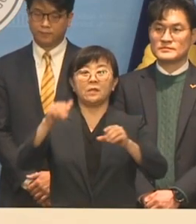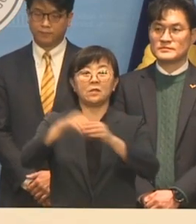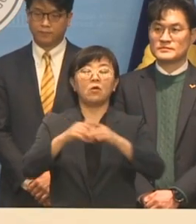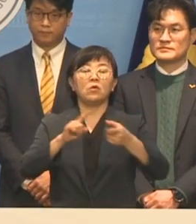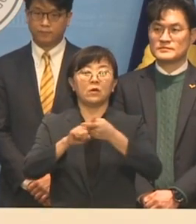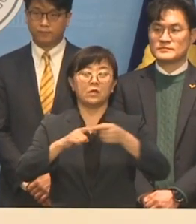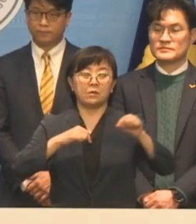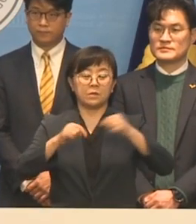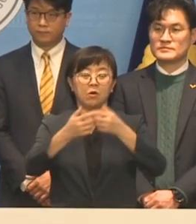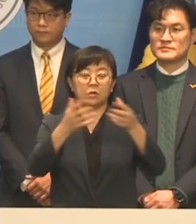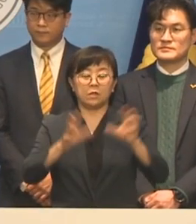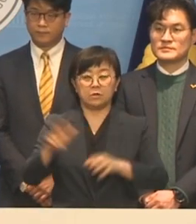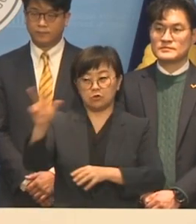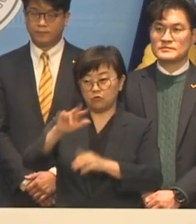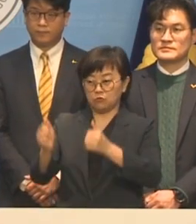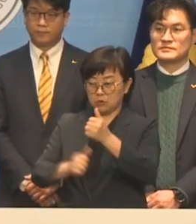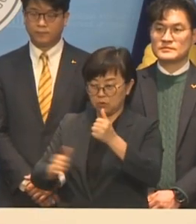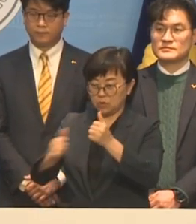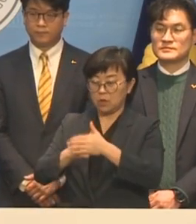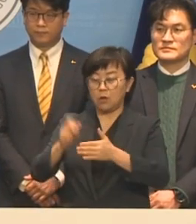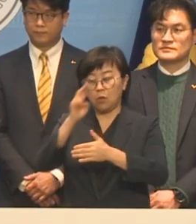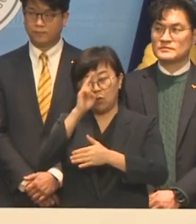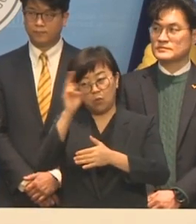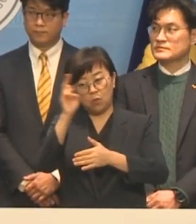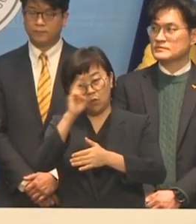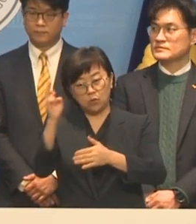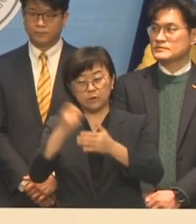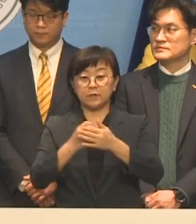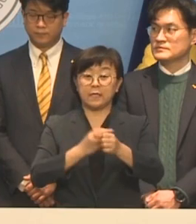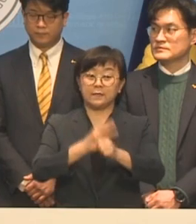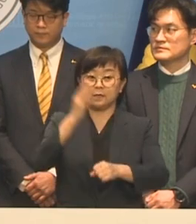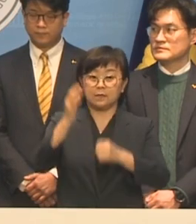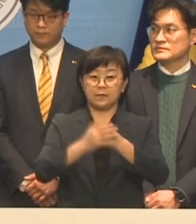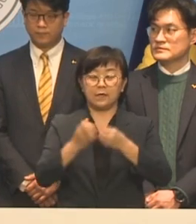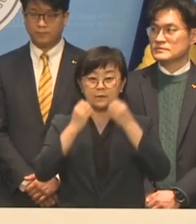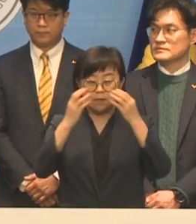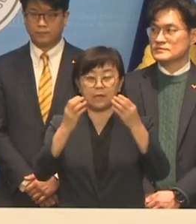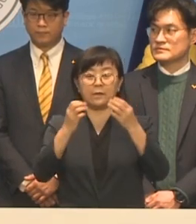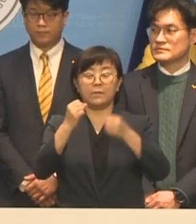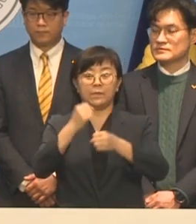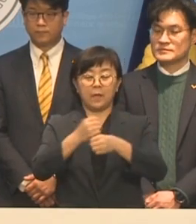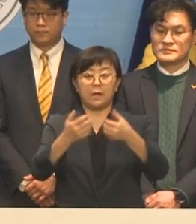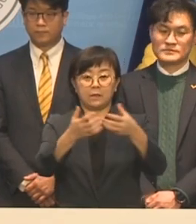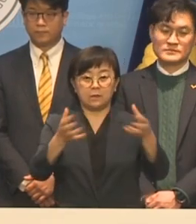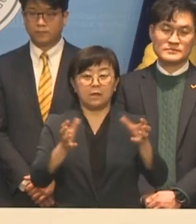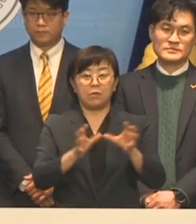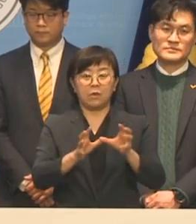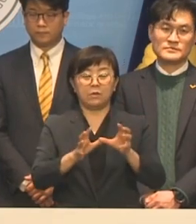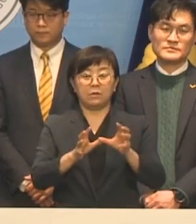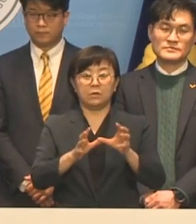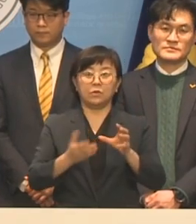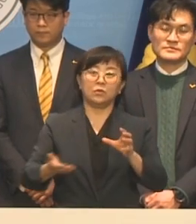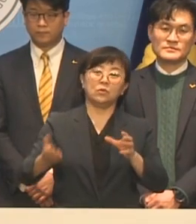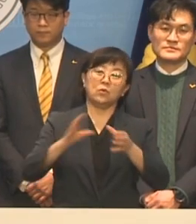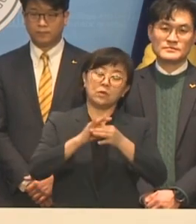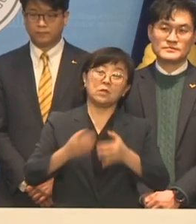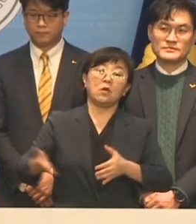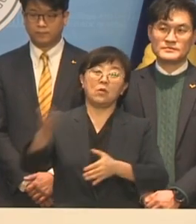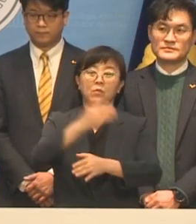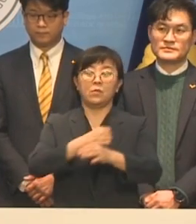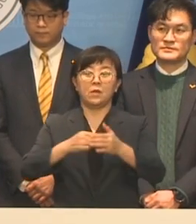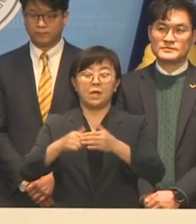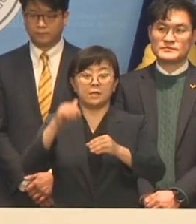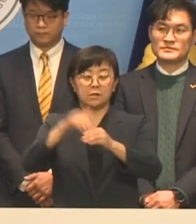선거연합정당 전국위원회와 2월 3일 오후 3시에 창당대회를 통해서 여러분들과 더